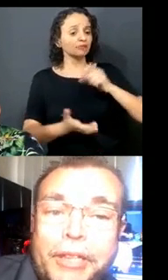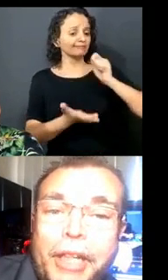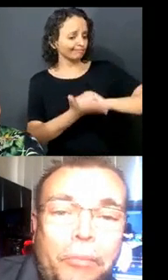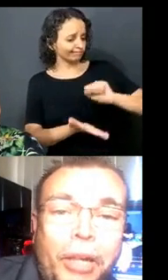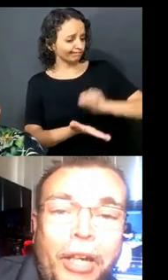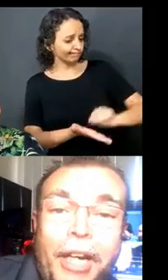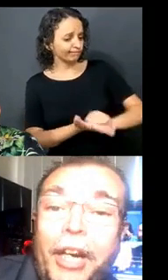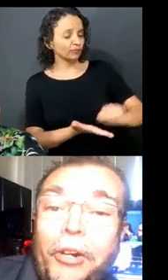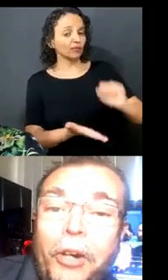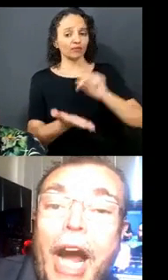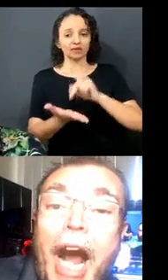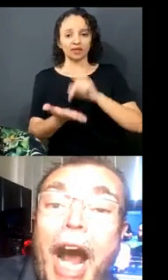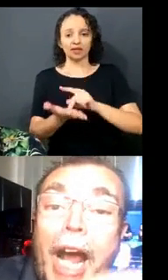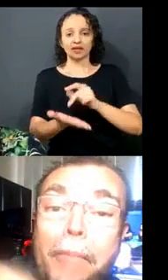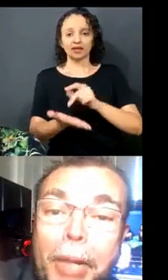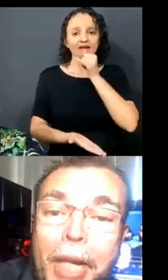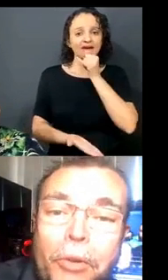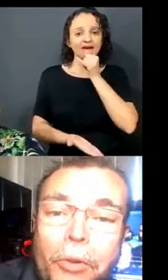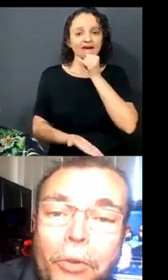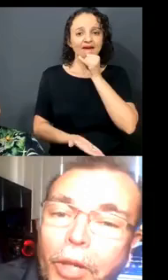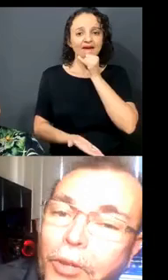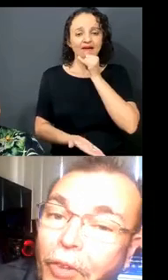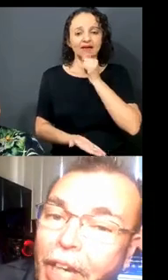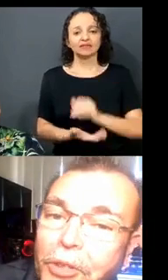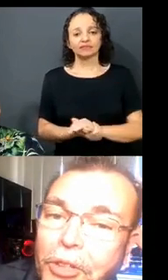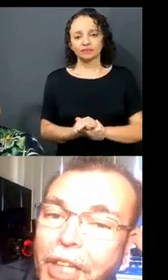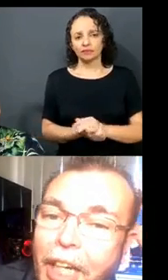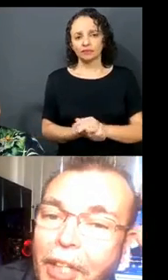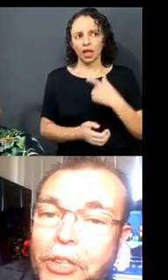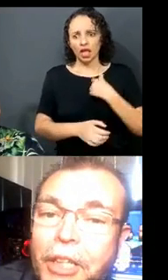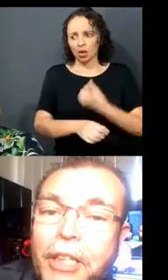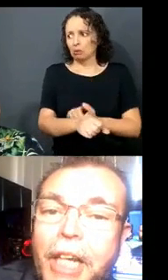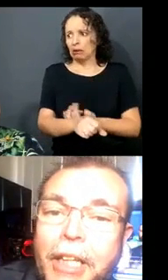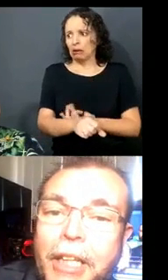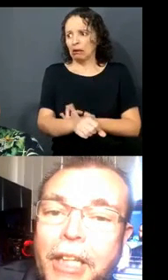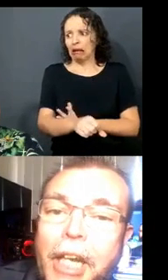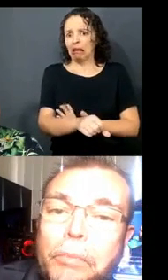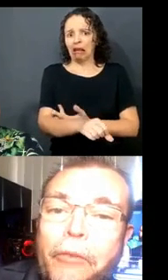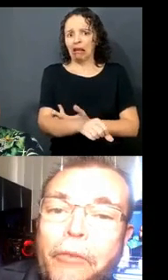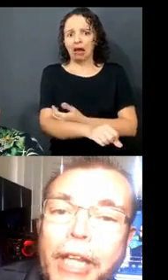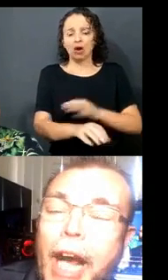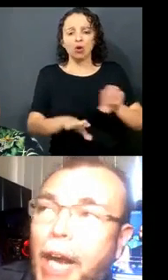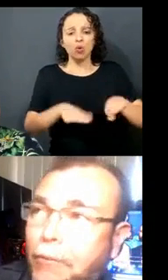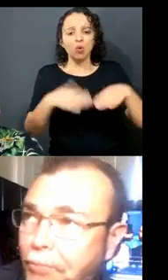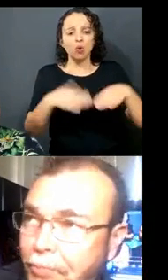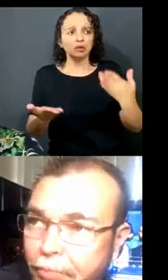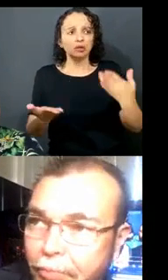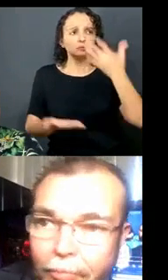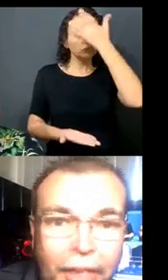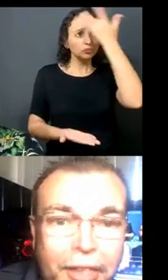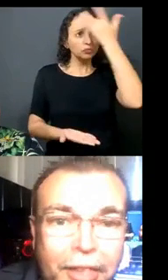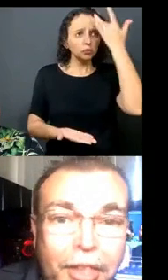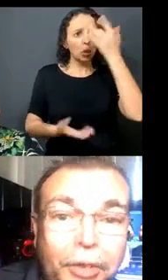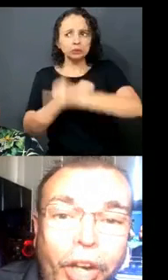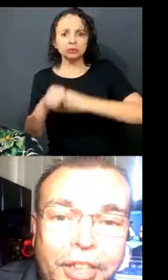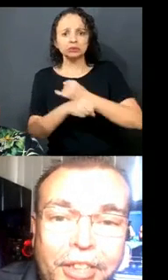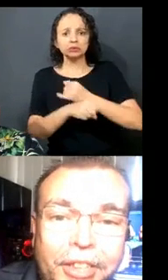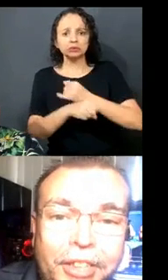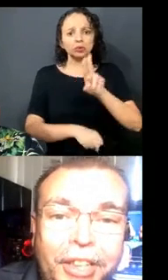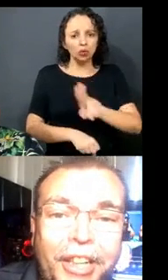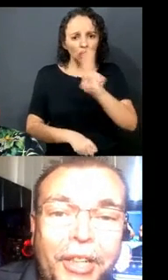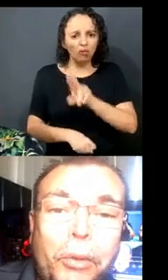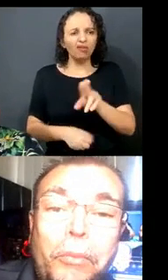Está escrito lá. Por exemplo, eu arrepio quando eu vejo gente usando a internet para